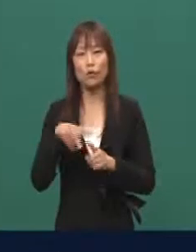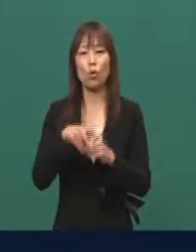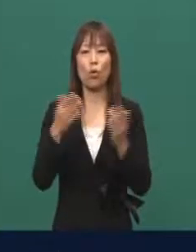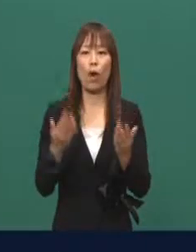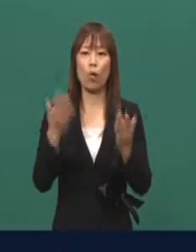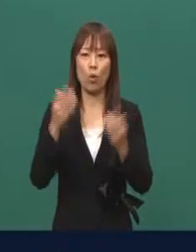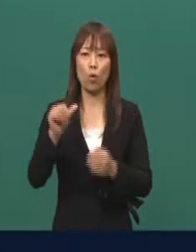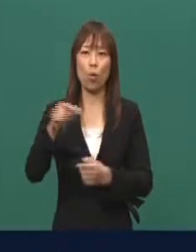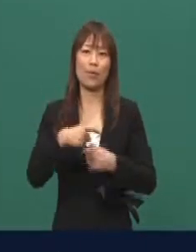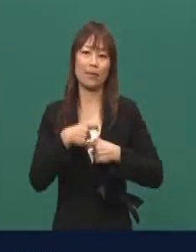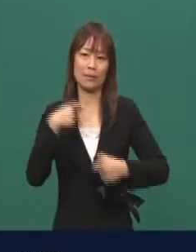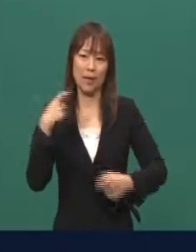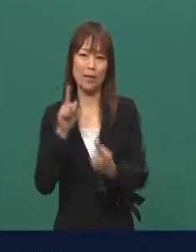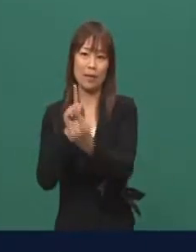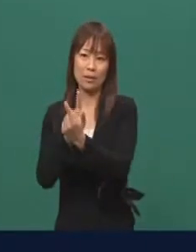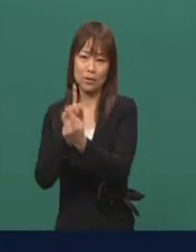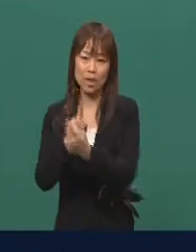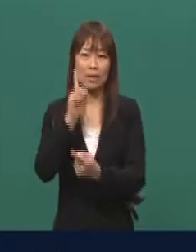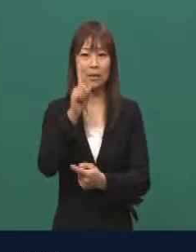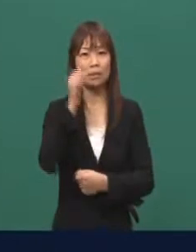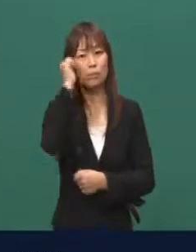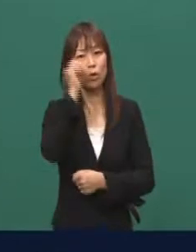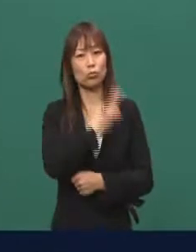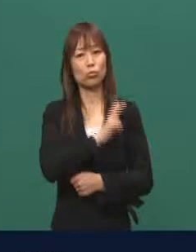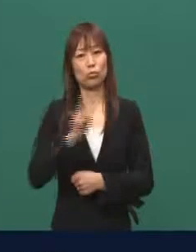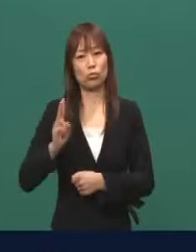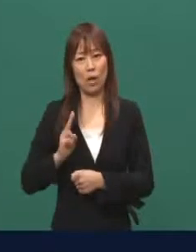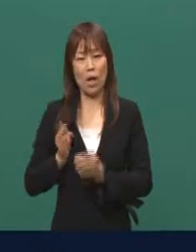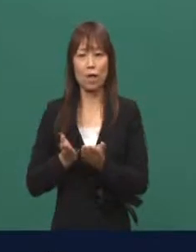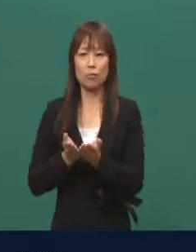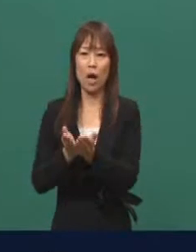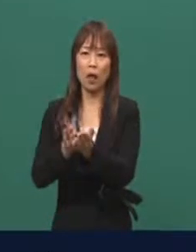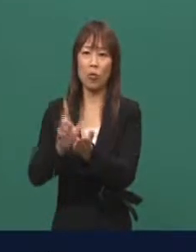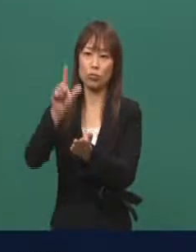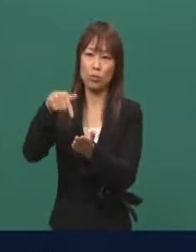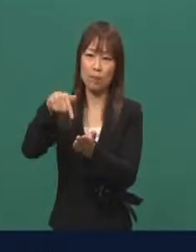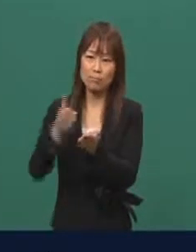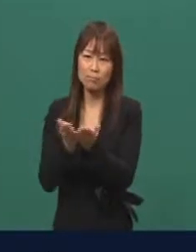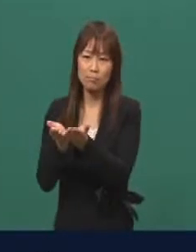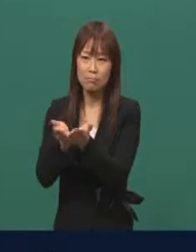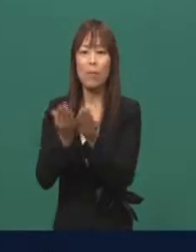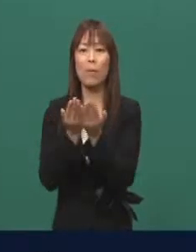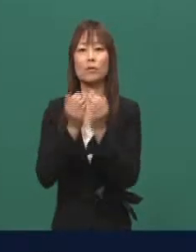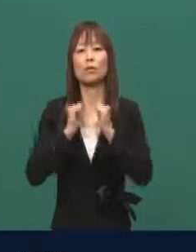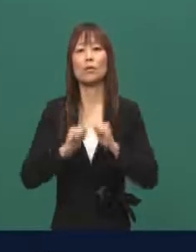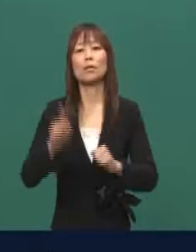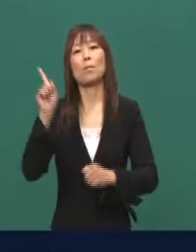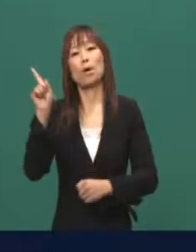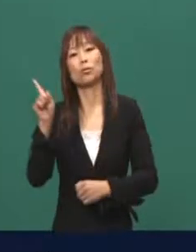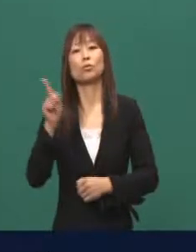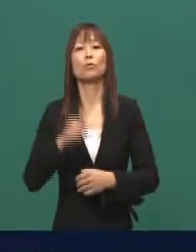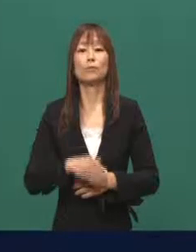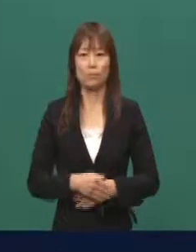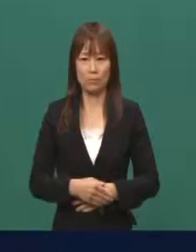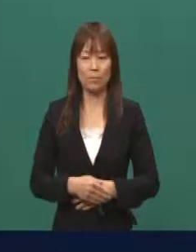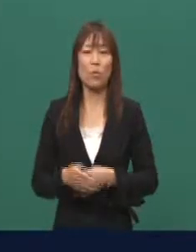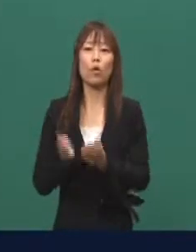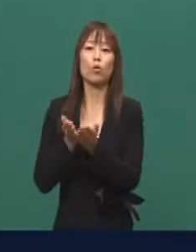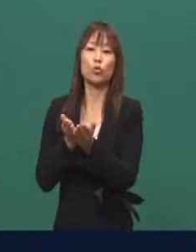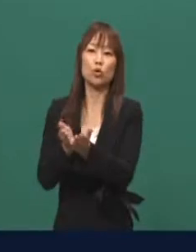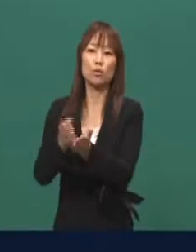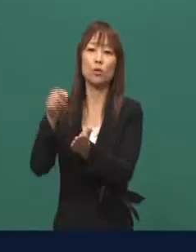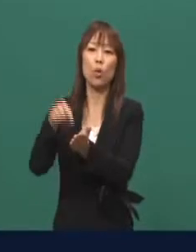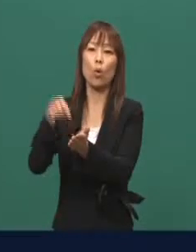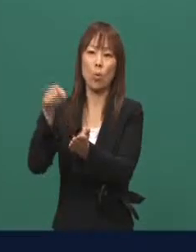滋賀県内の小学5年生を対象に1泊2日で湖上学習を行う県の学習